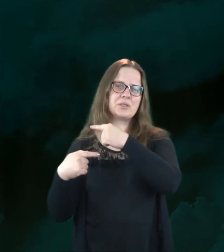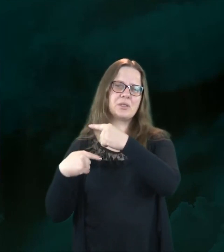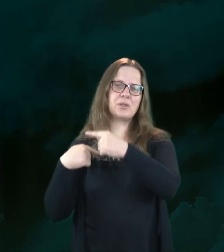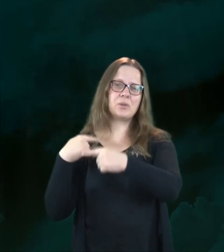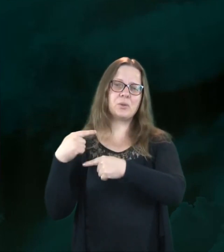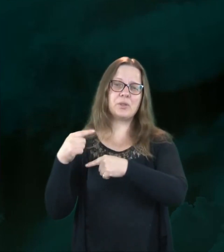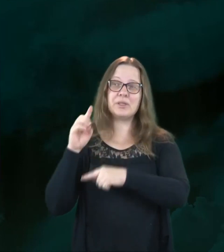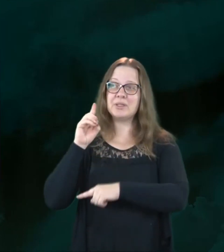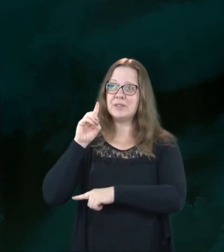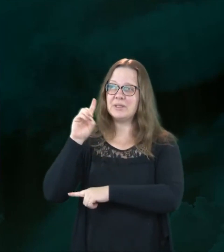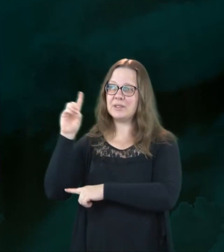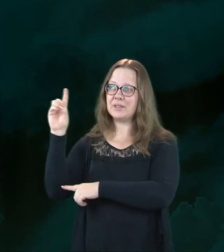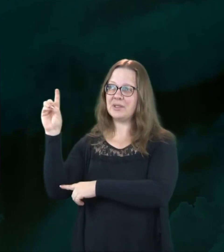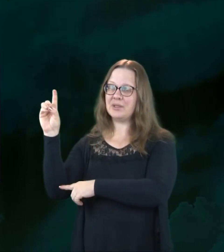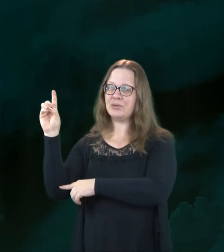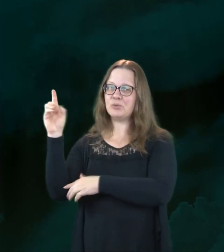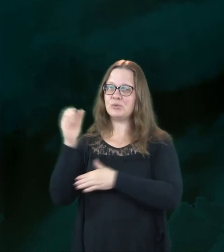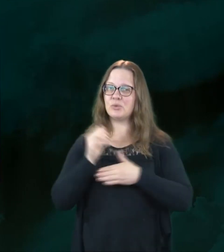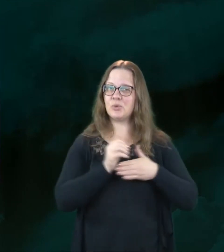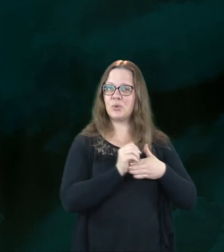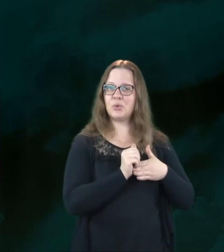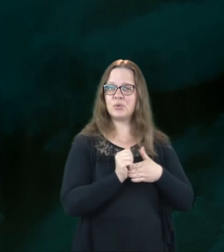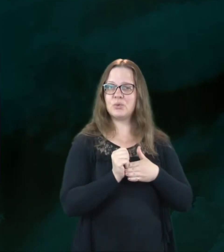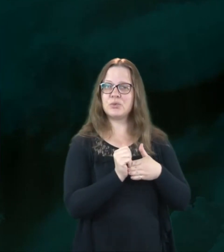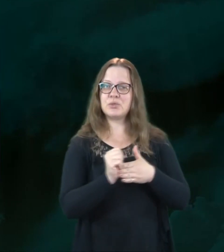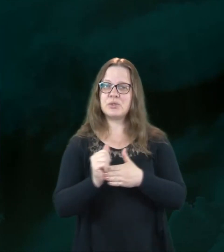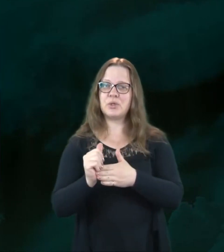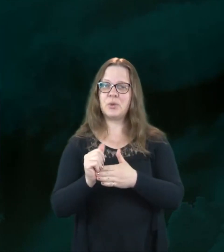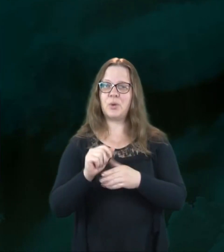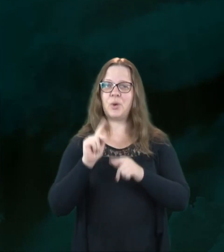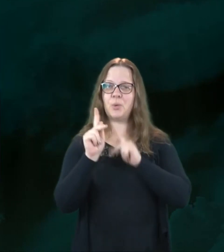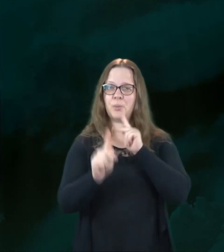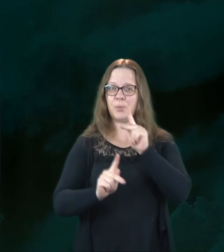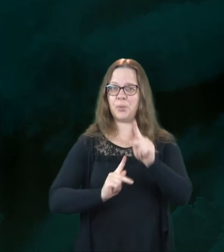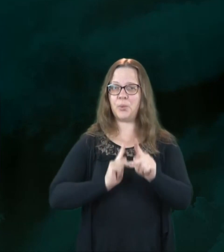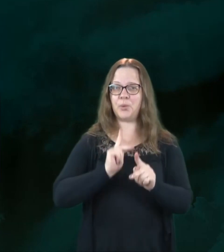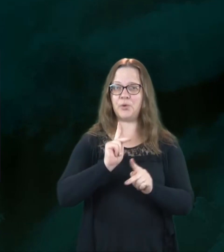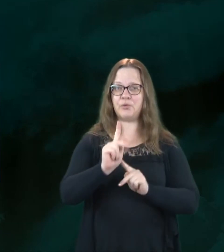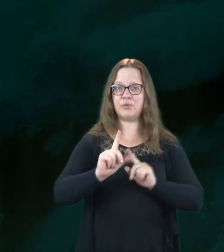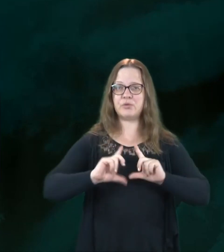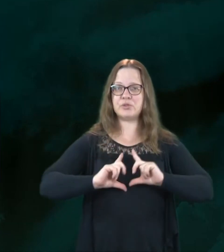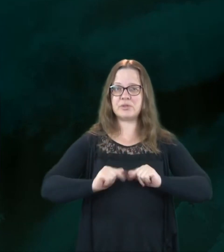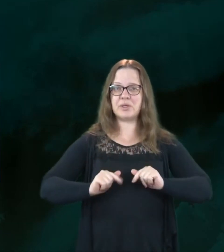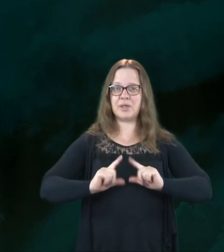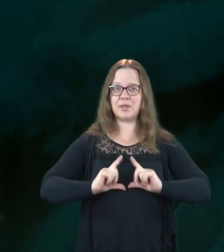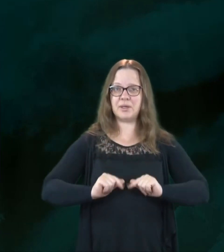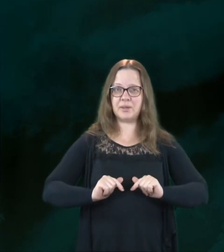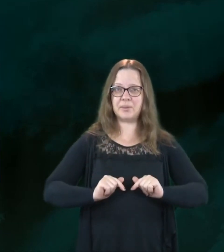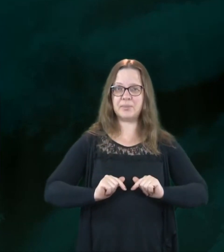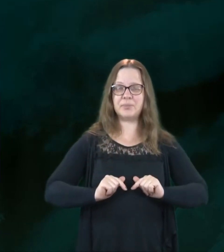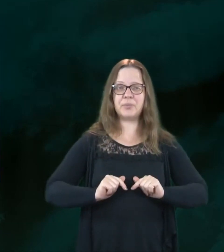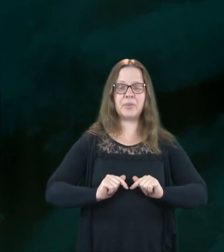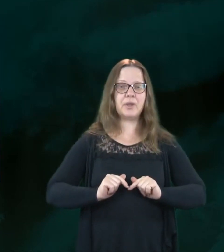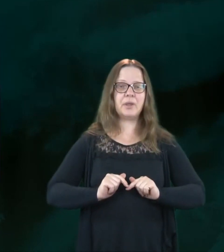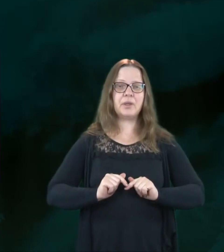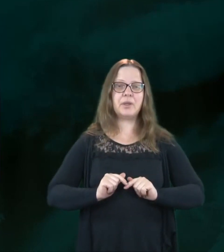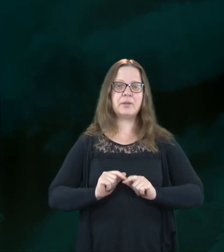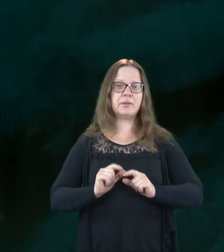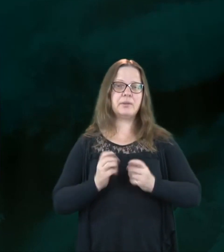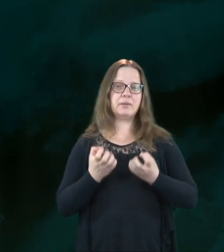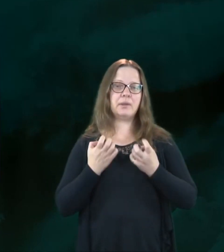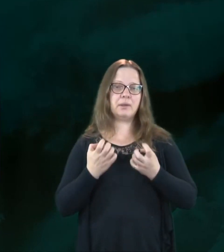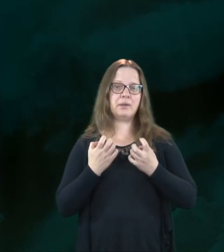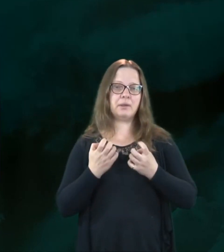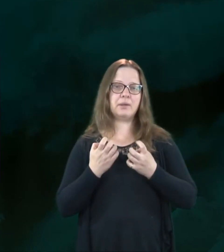Egito, o povo de Israel, né, e o levou para o deserto com a intenção de levar